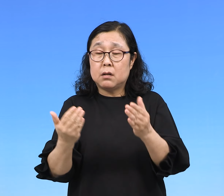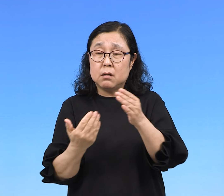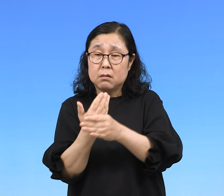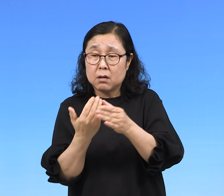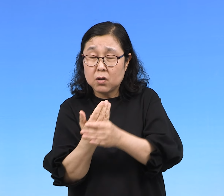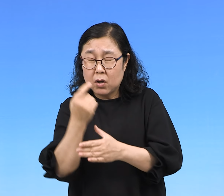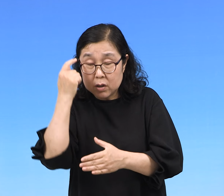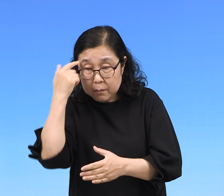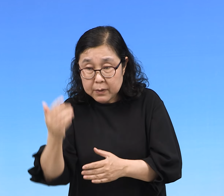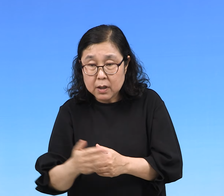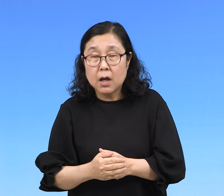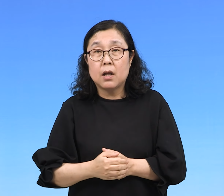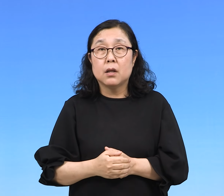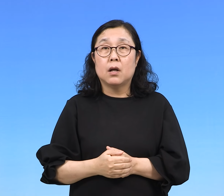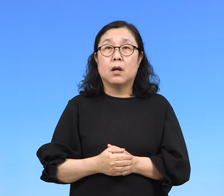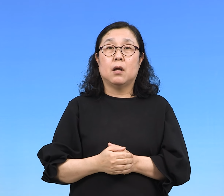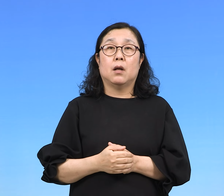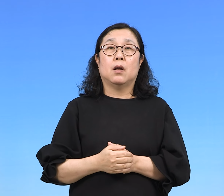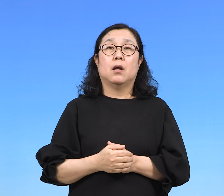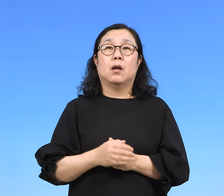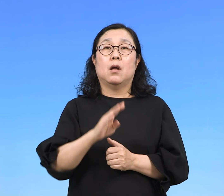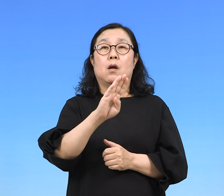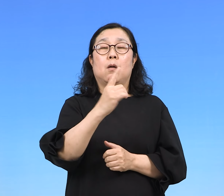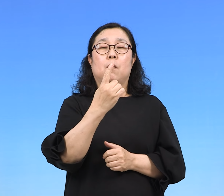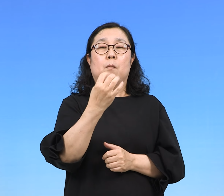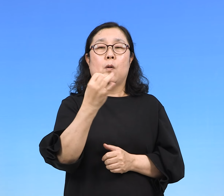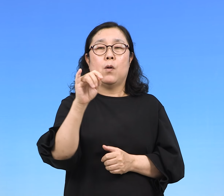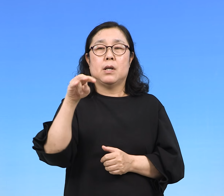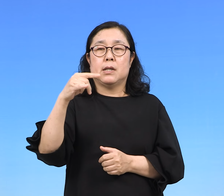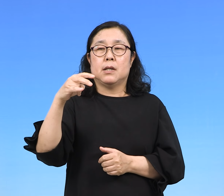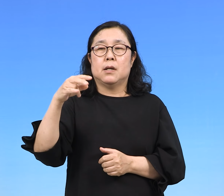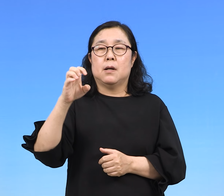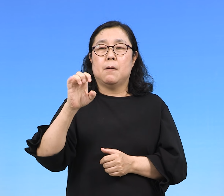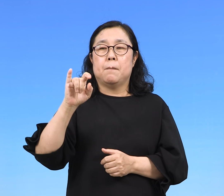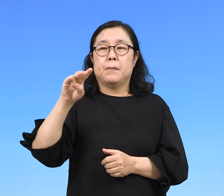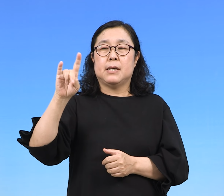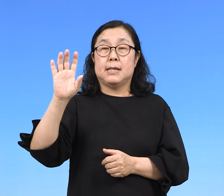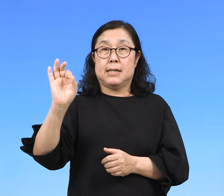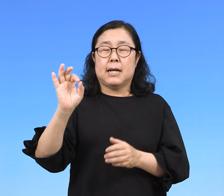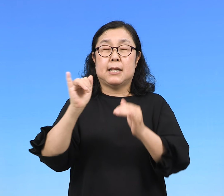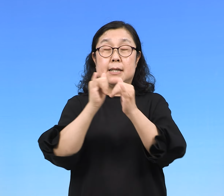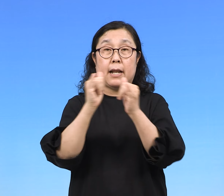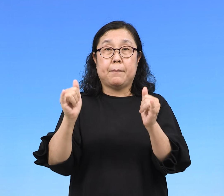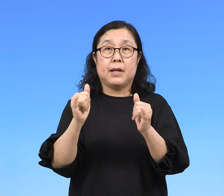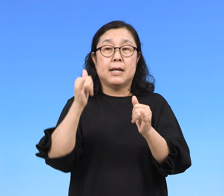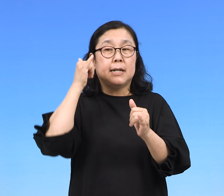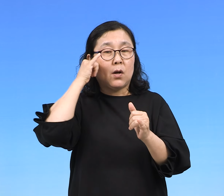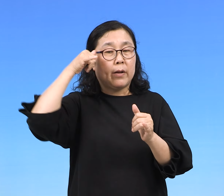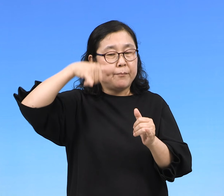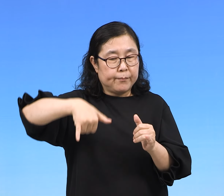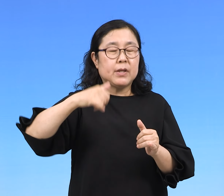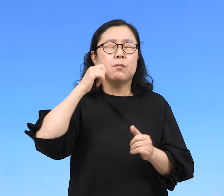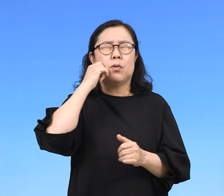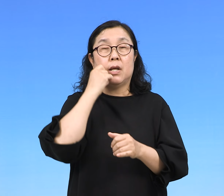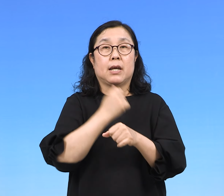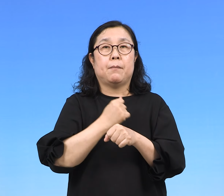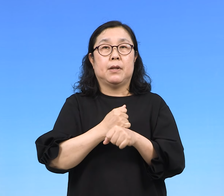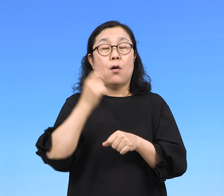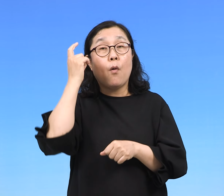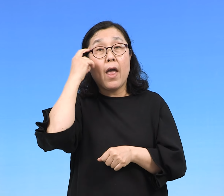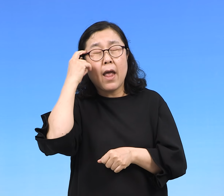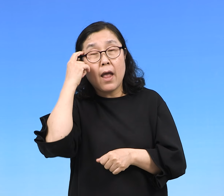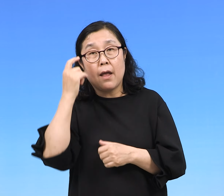나누다 보니까, 여러분, 그 보이스 피싱 하는 사람들이 절대로 전화를 못 끊게 한다는 거예요. 왜